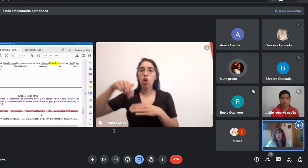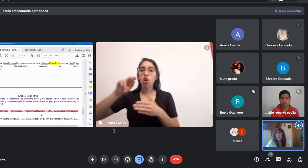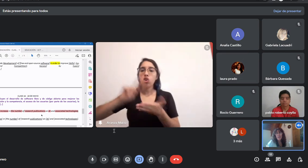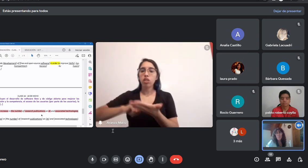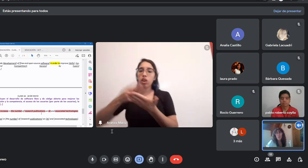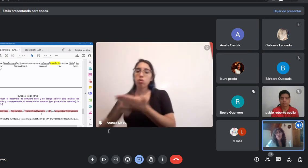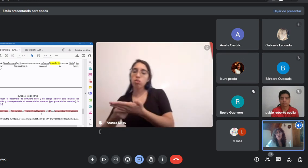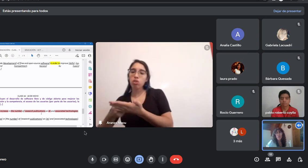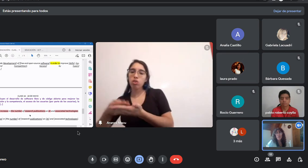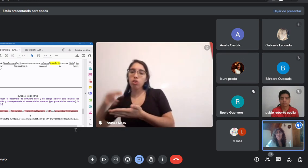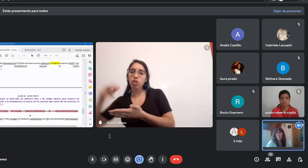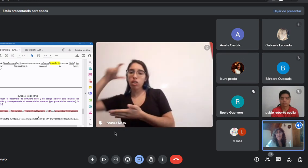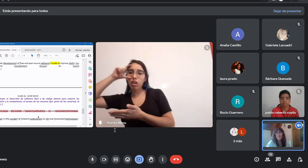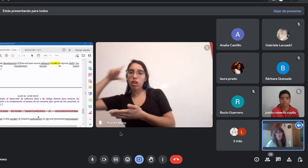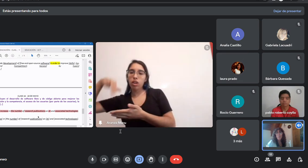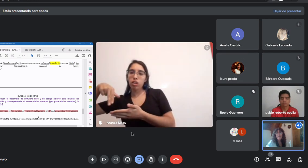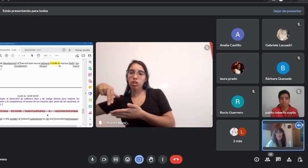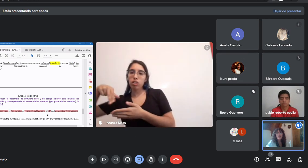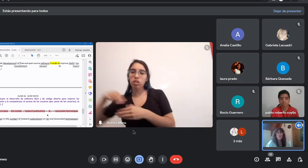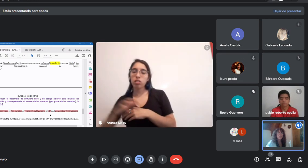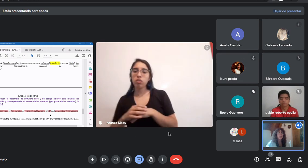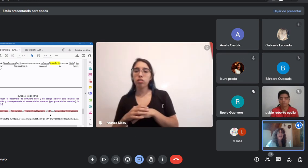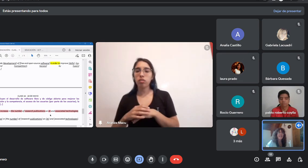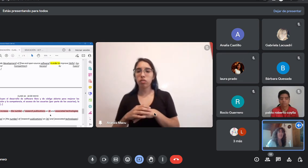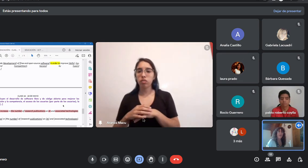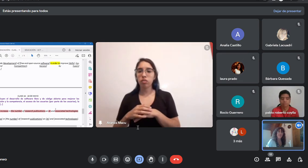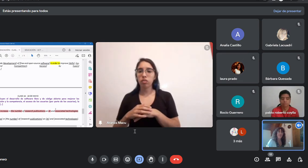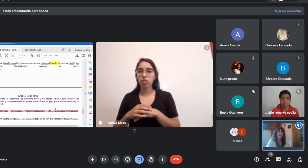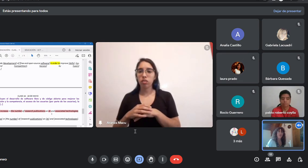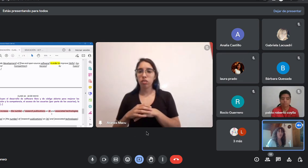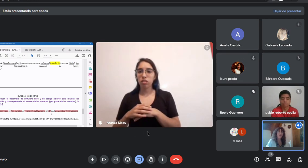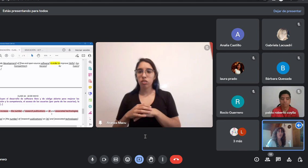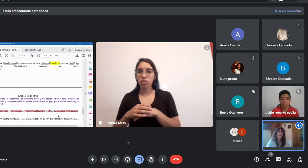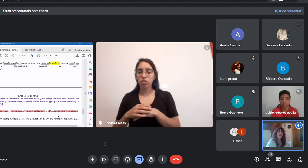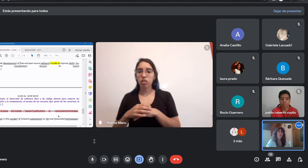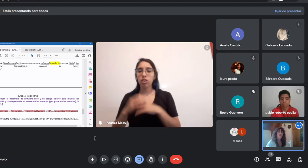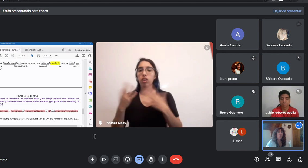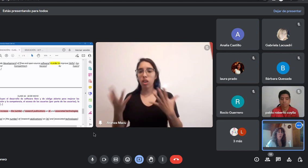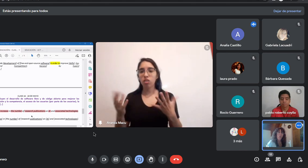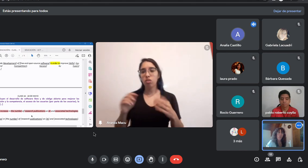sobre. claro, porque son una cantidad de publicaciones sobre qué tema sería, ¿no?